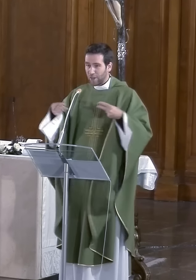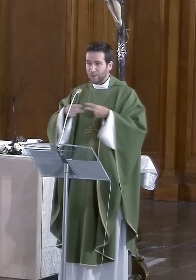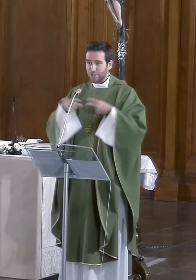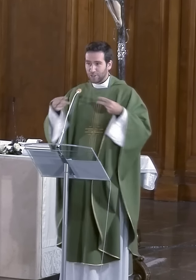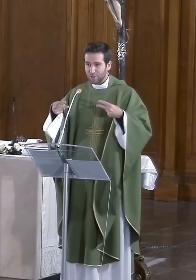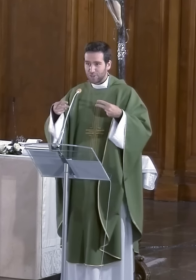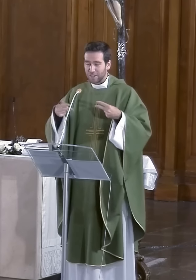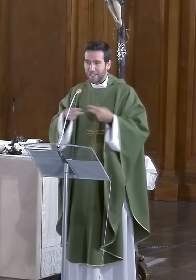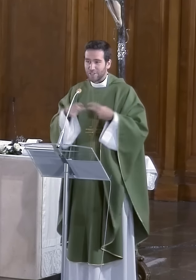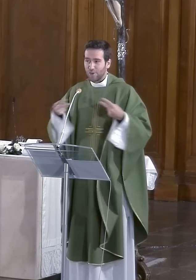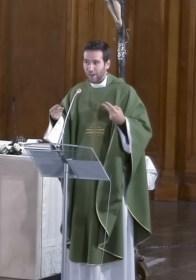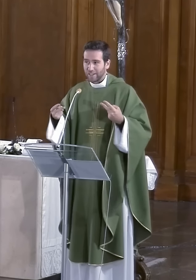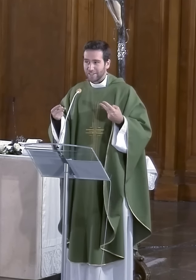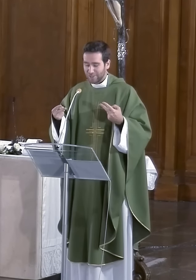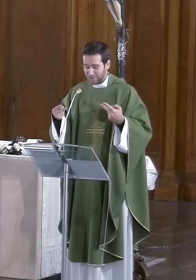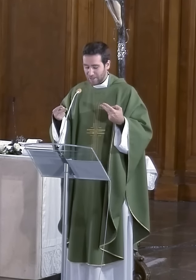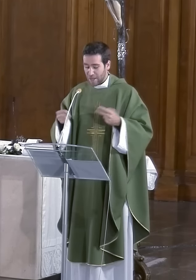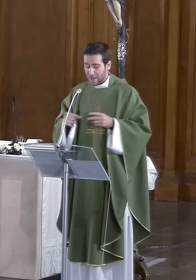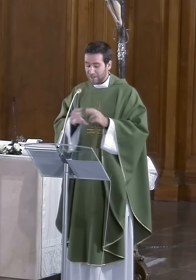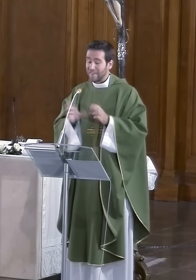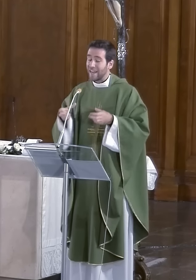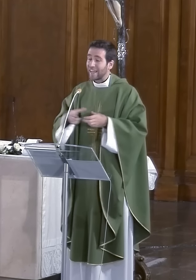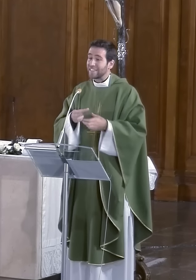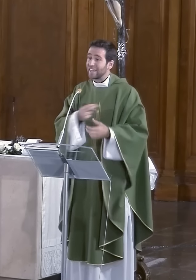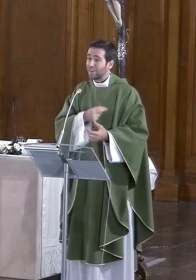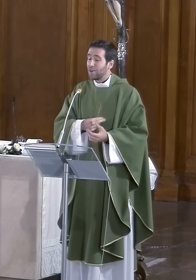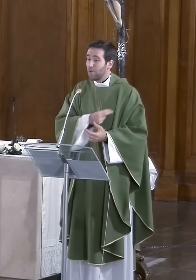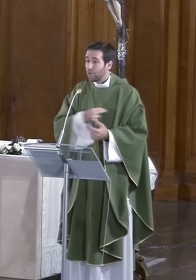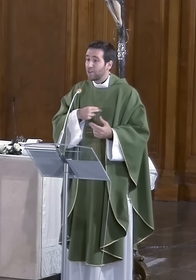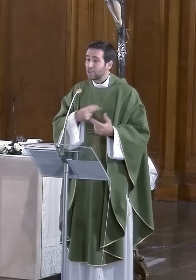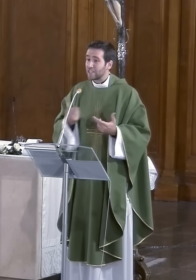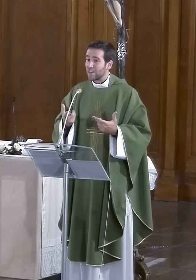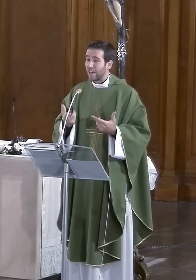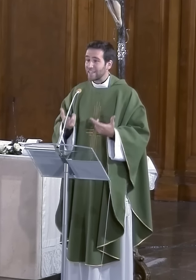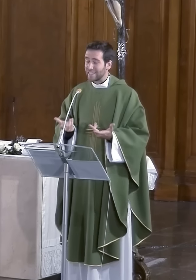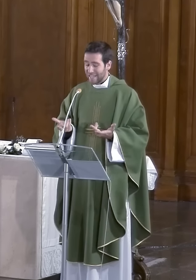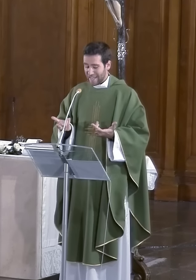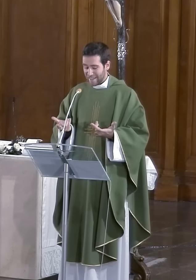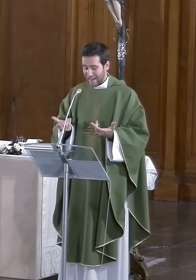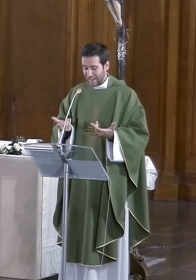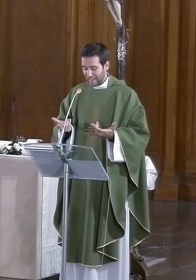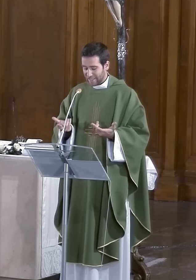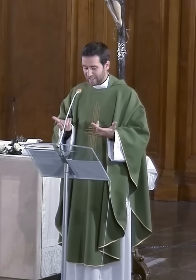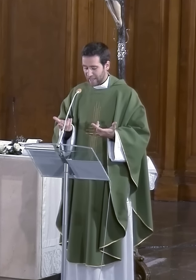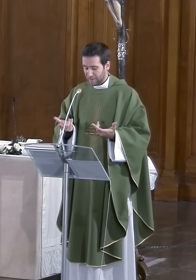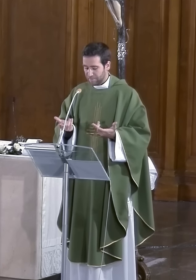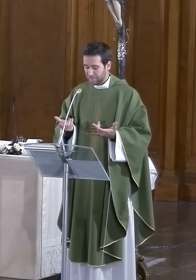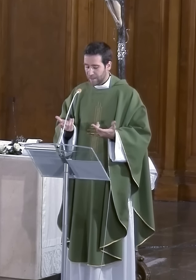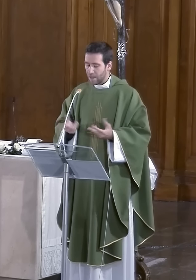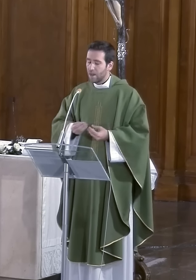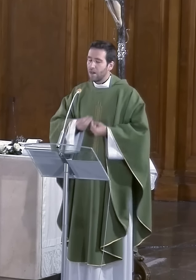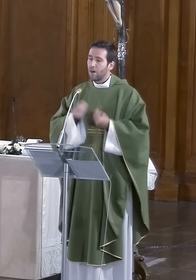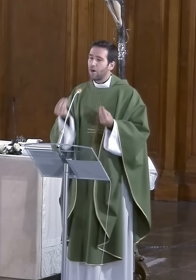uno de nuestros eslogans, ¿no? Tendría que ser uno de los eslogans de la Iglesia: